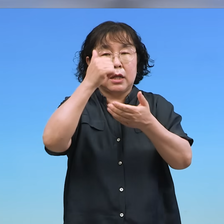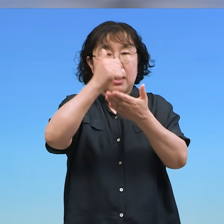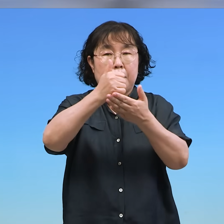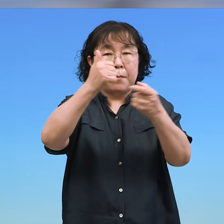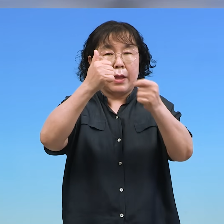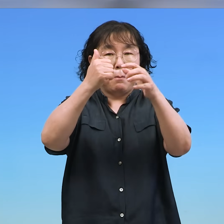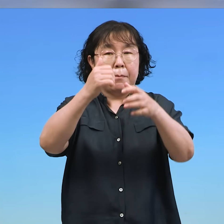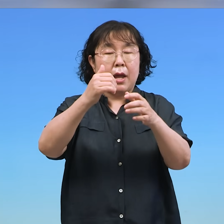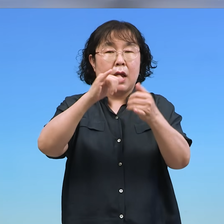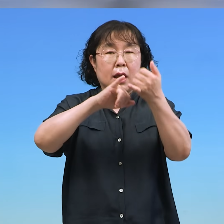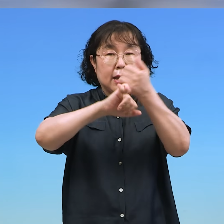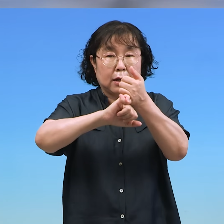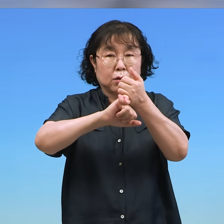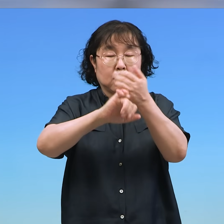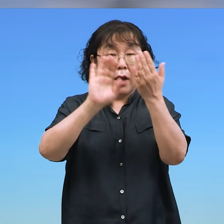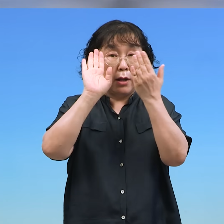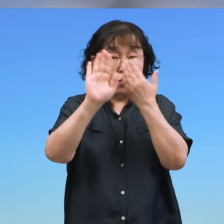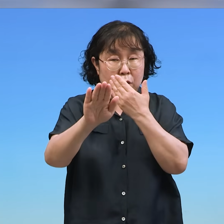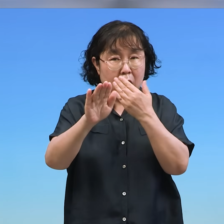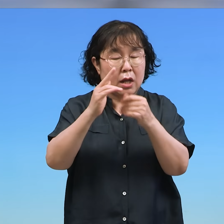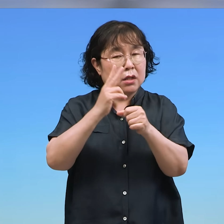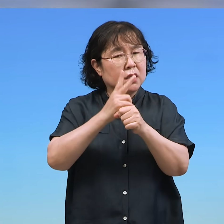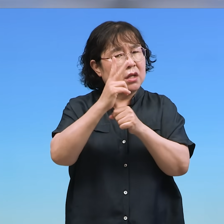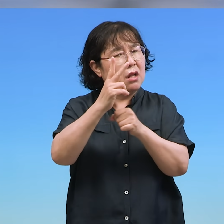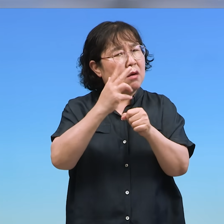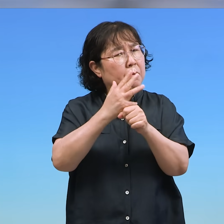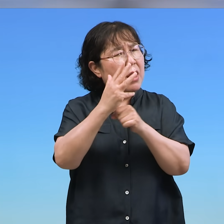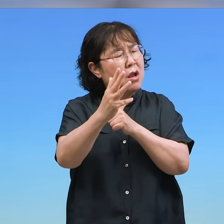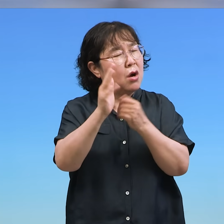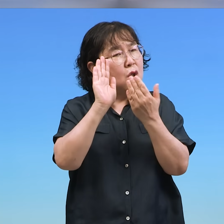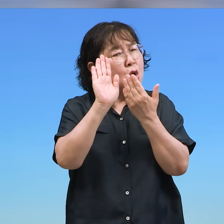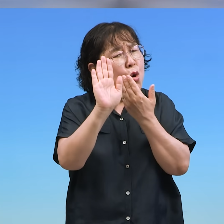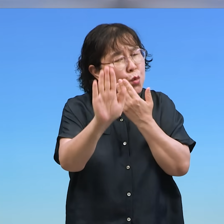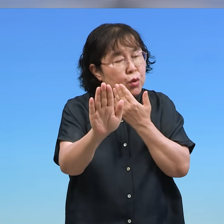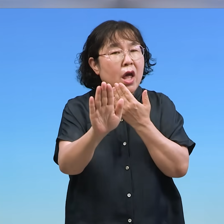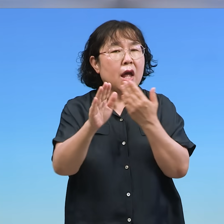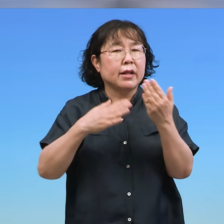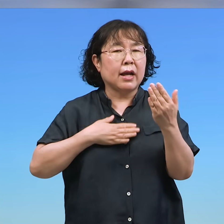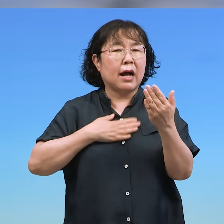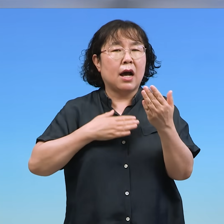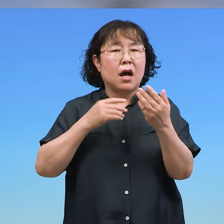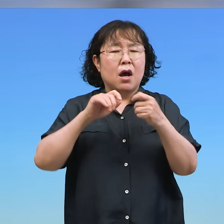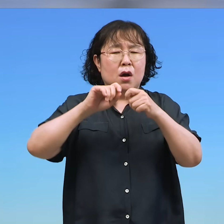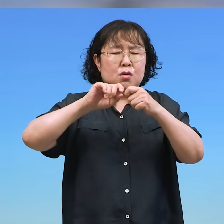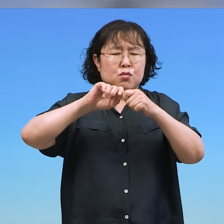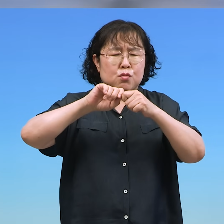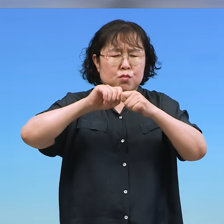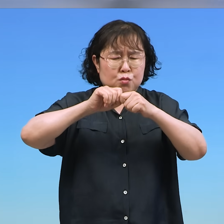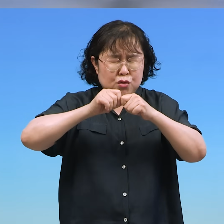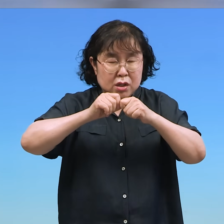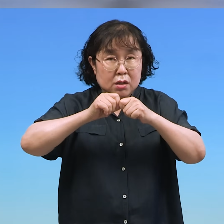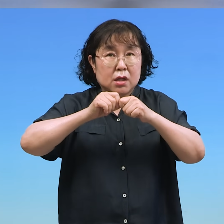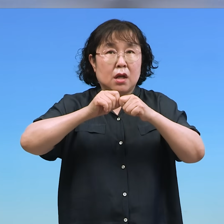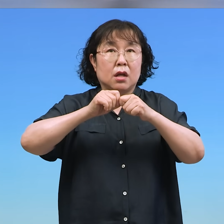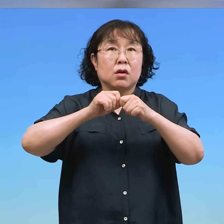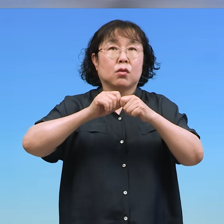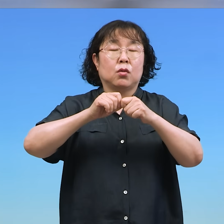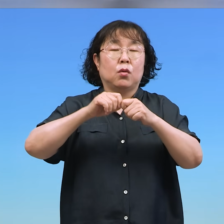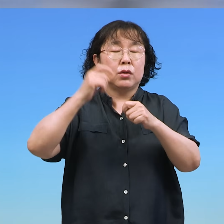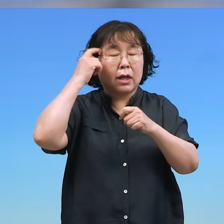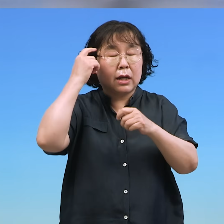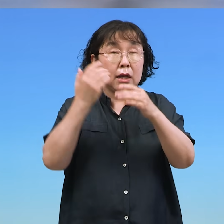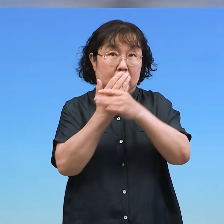이후에요. 그 전까지는 아무것도 안 가르쳐 주시더라고요. 이렇게 한 걸음 한 걸음 인도해 주시는